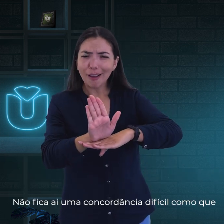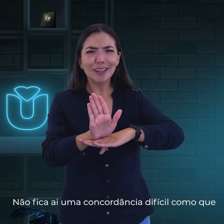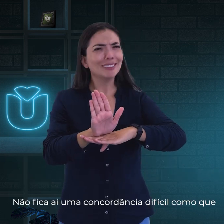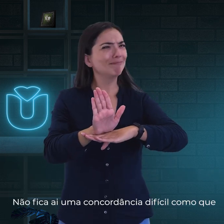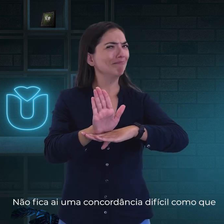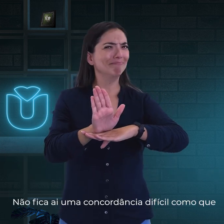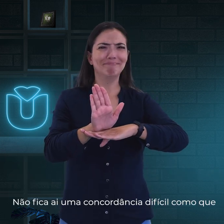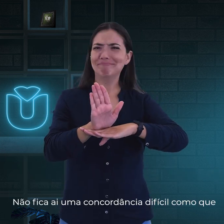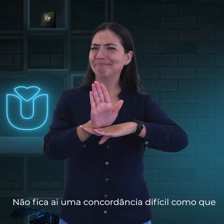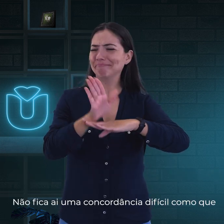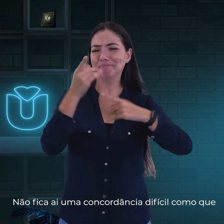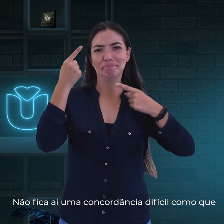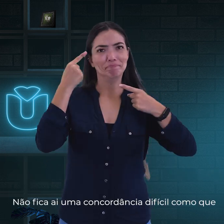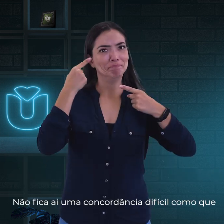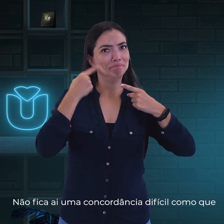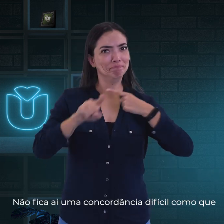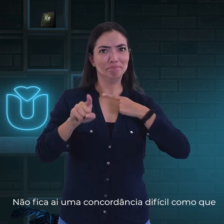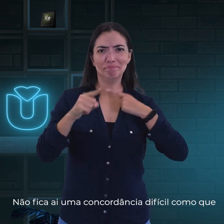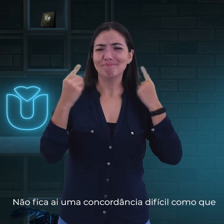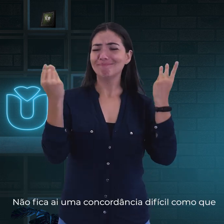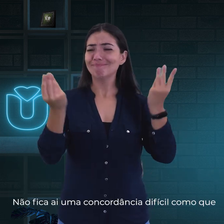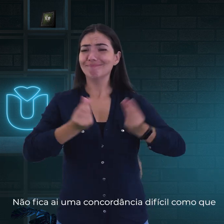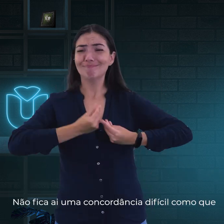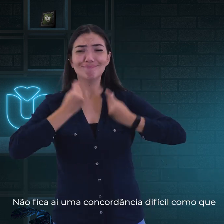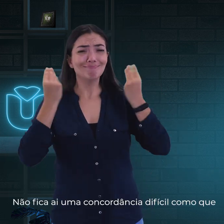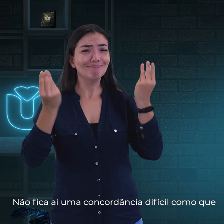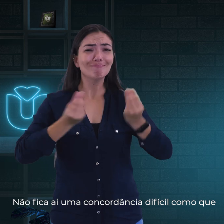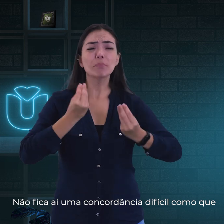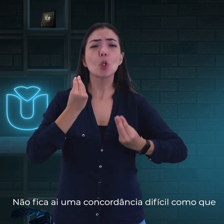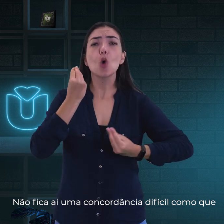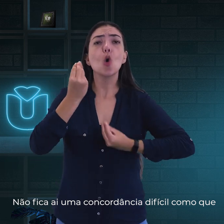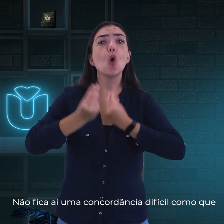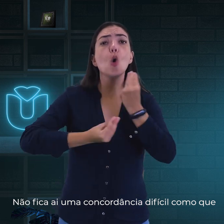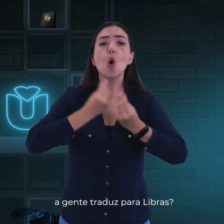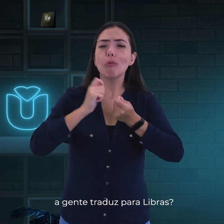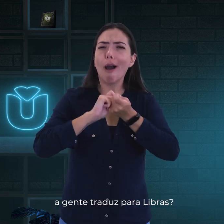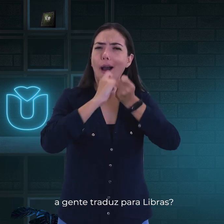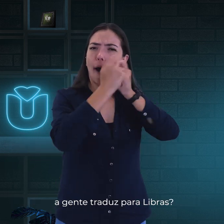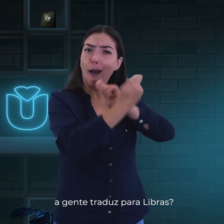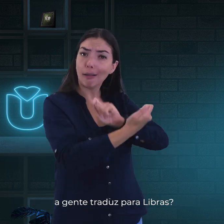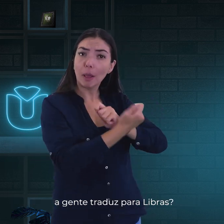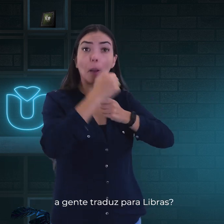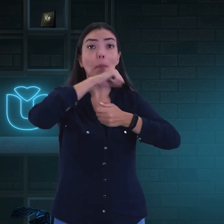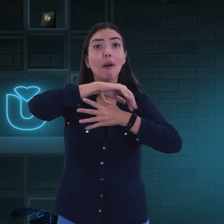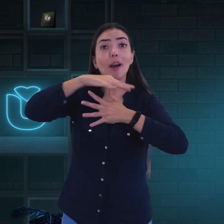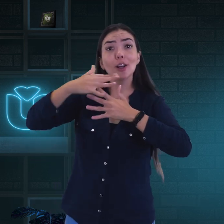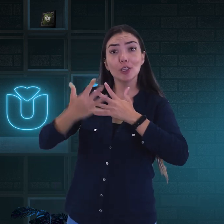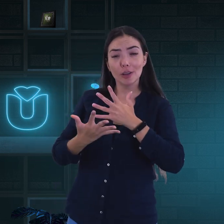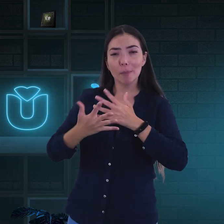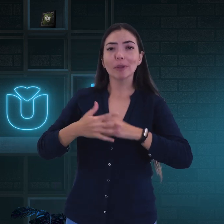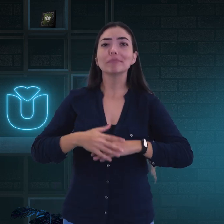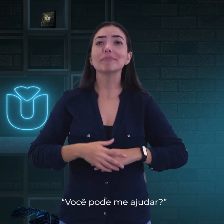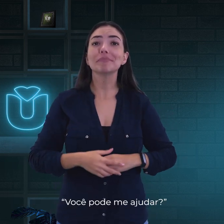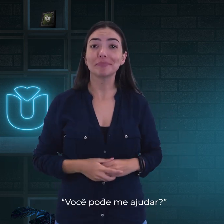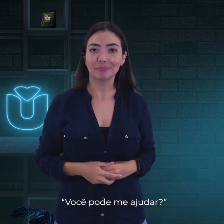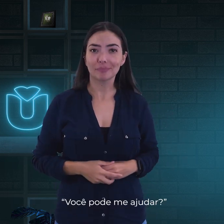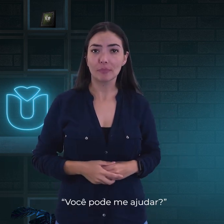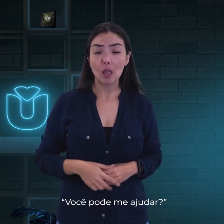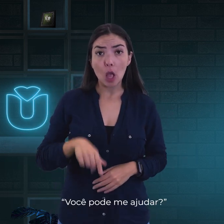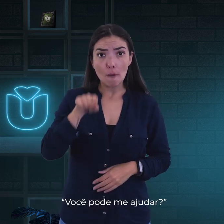Não. Fica uma concordância difícil. Como é que a gente traduz para Libras? Você